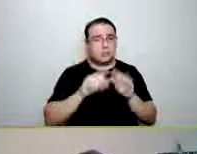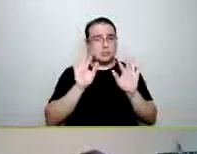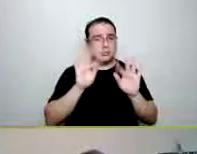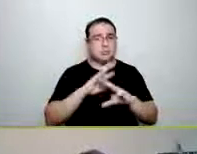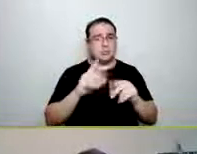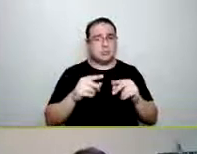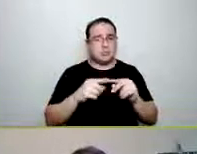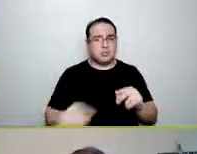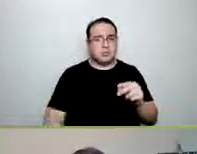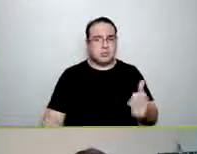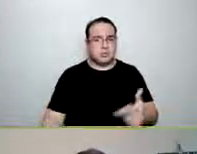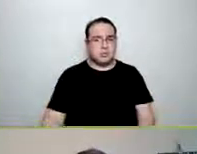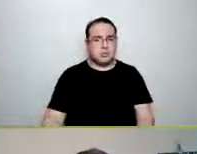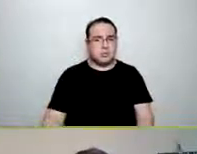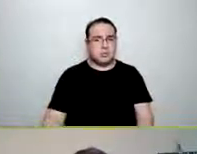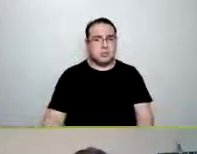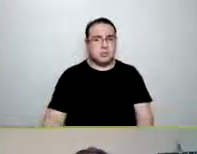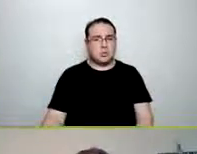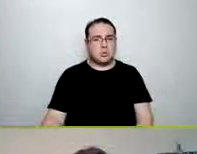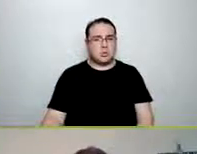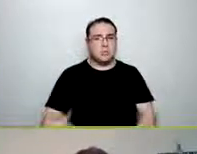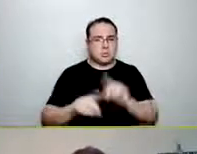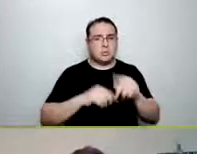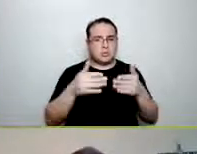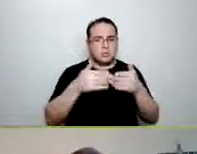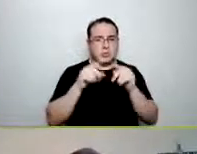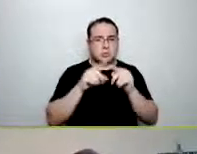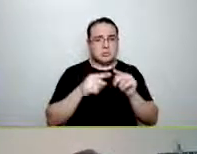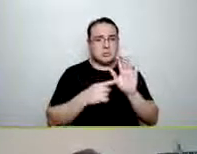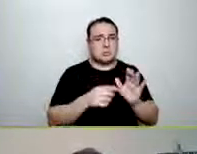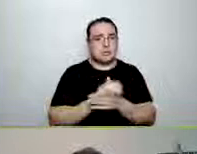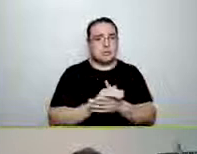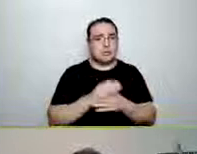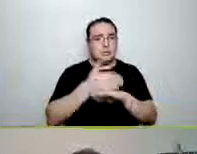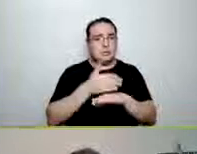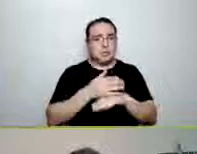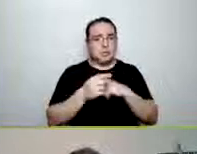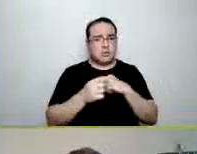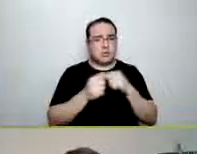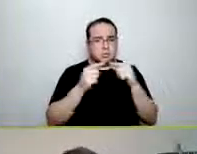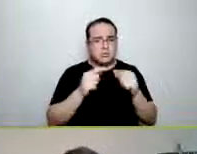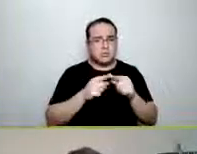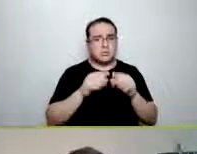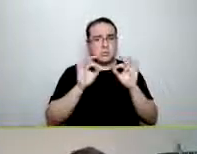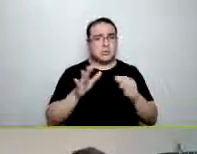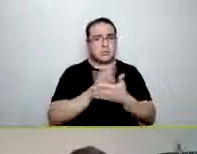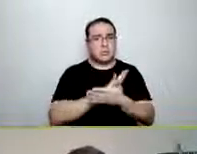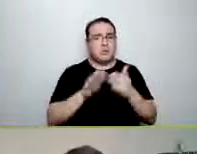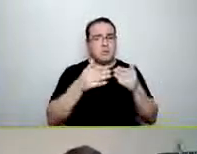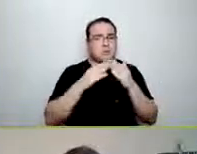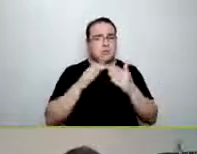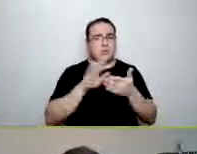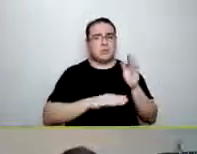para evitar abuso. E muitas vezes você tem que pedir autorização para acessar certos materiais mais sensíveis, e alguns materiais podem